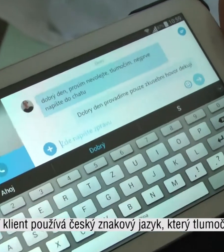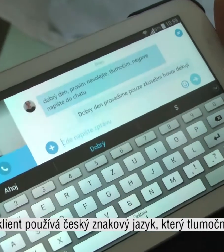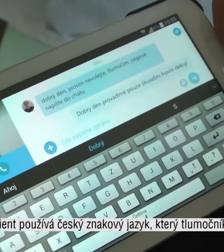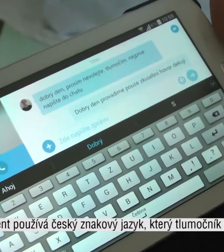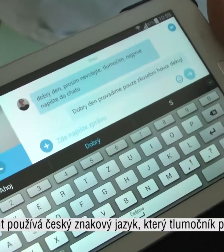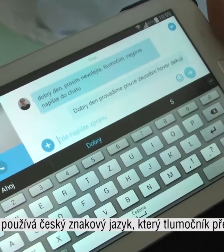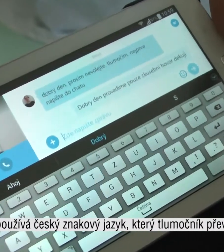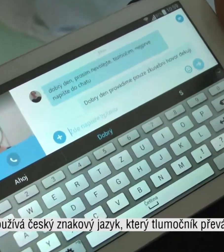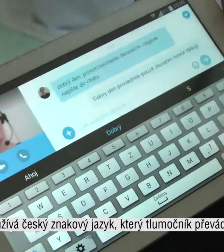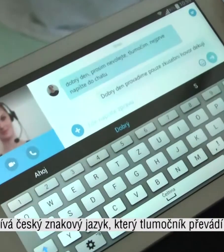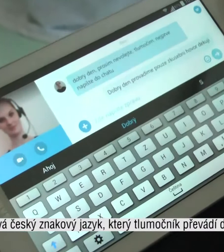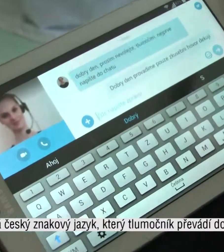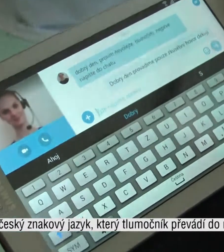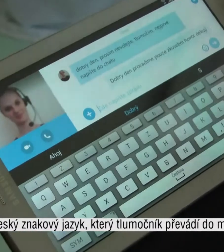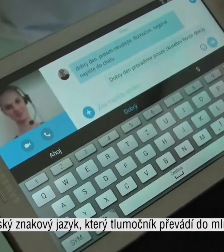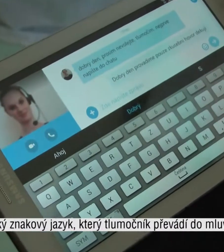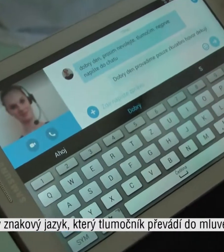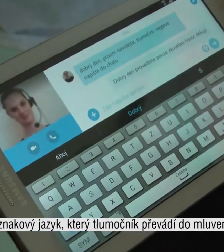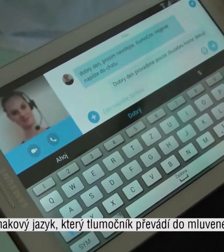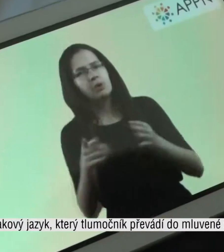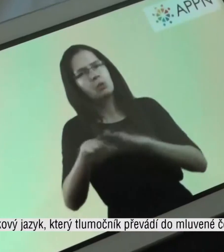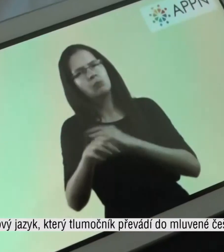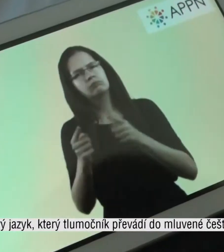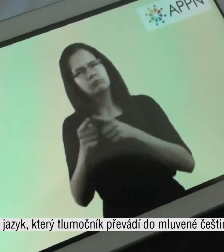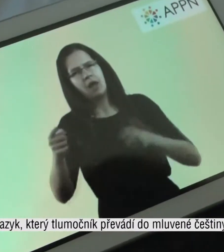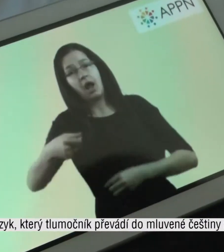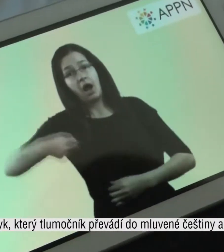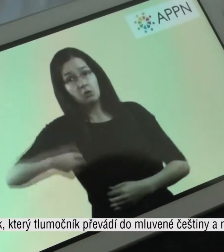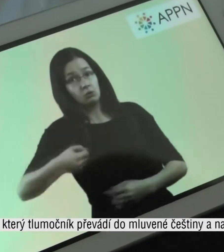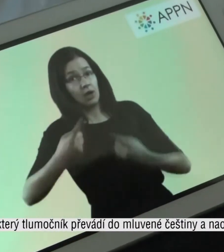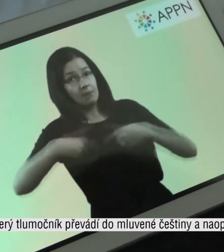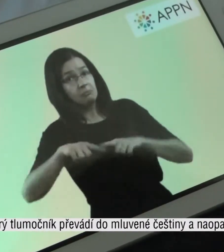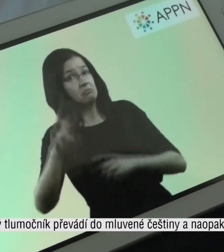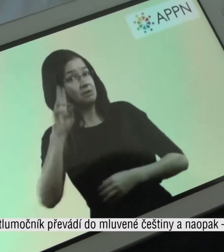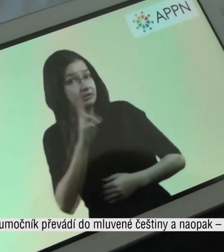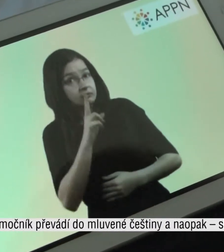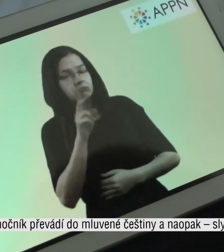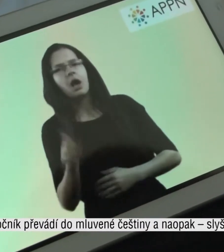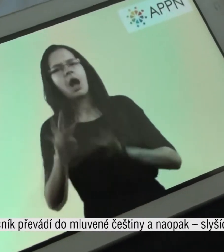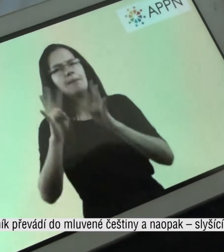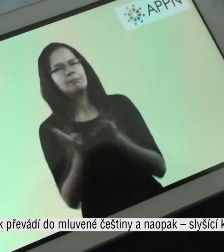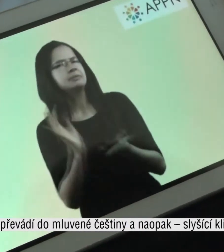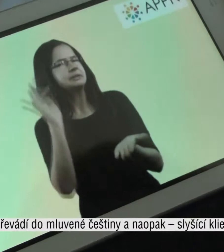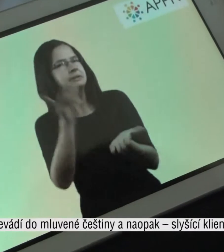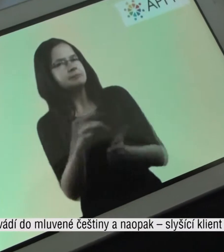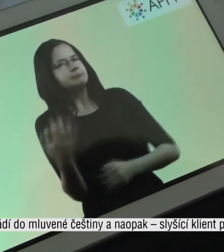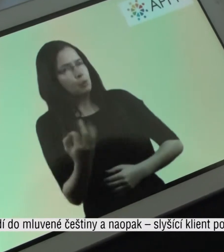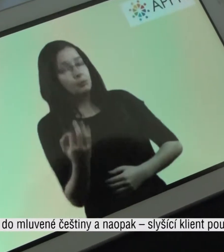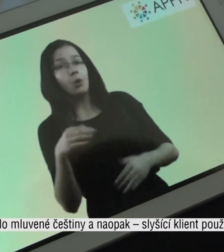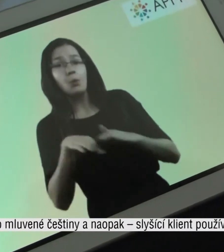pacienty. Podstatou online tlumočení je možnost přenosu znakového jazyka prostřednictvím webkamery a zároveň přenos mluvené řeči prostřednictvím běžného